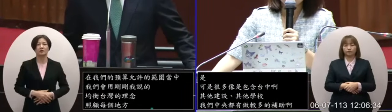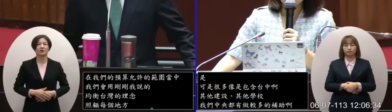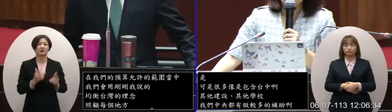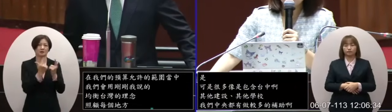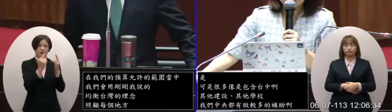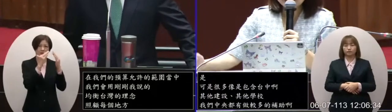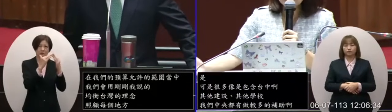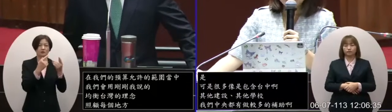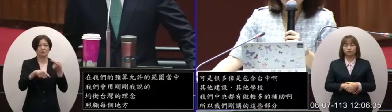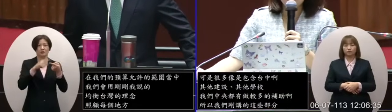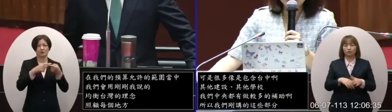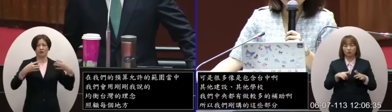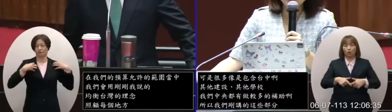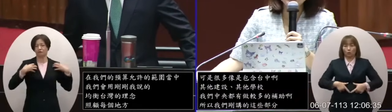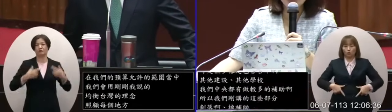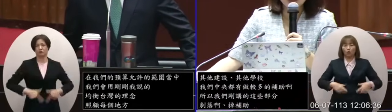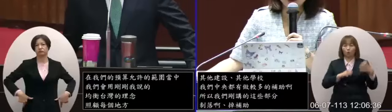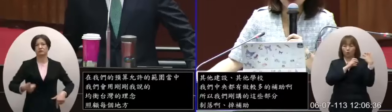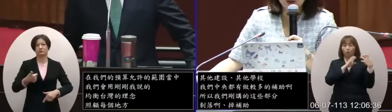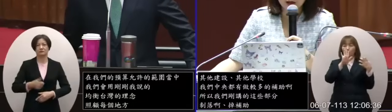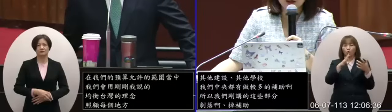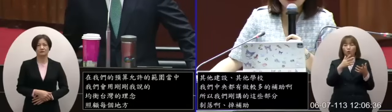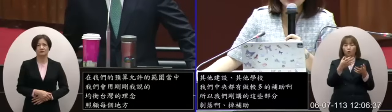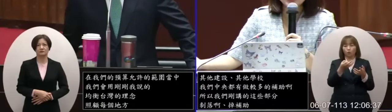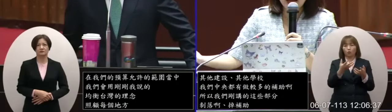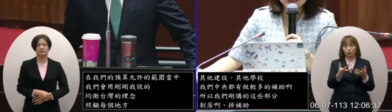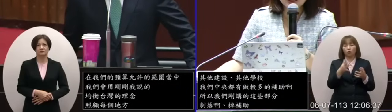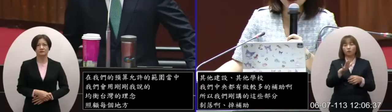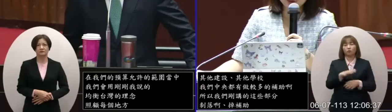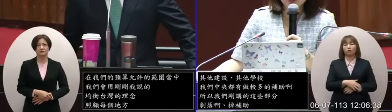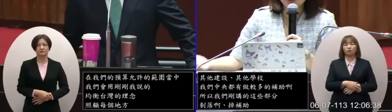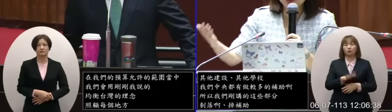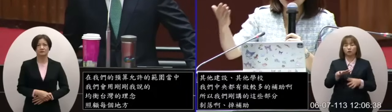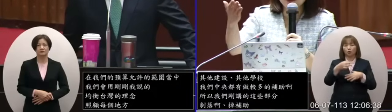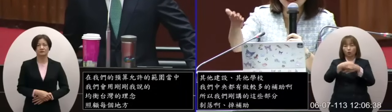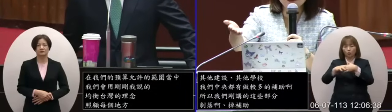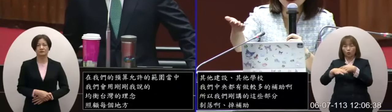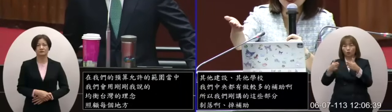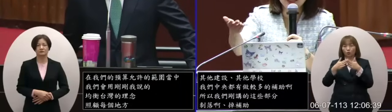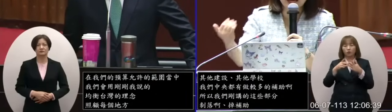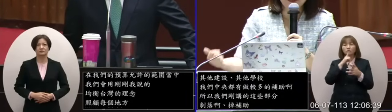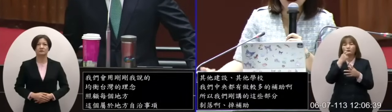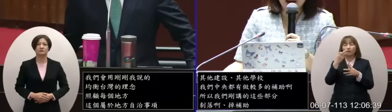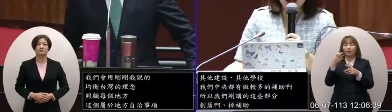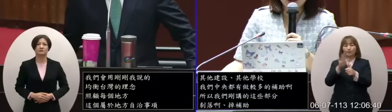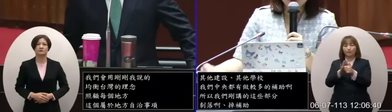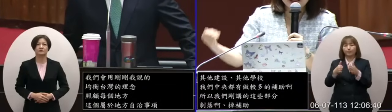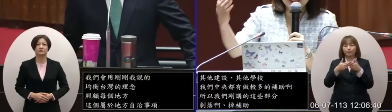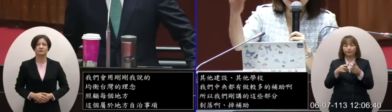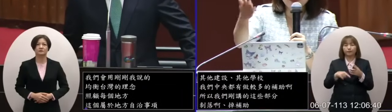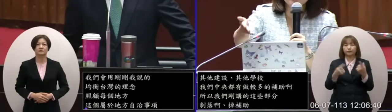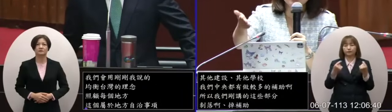敢的承担这个责任， 已经很勇敢的承担很多了，但是还是有缺口需要地中央来